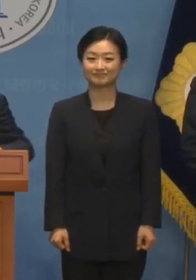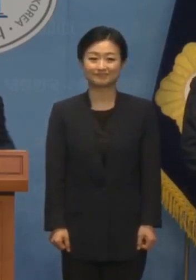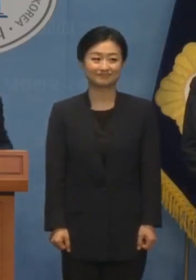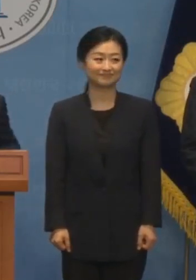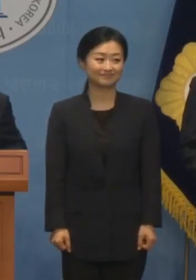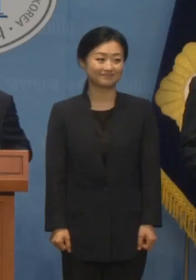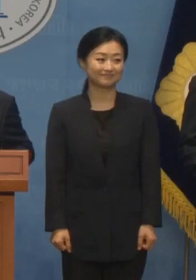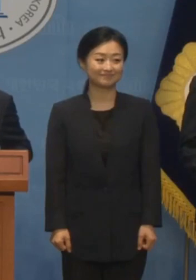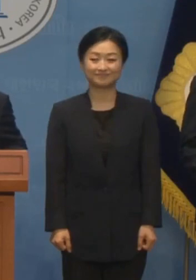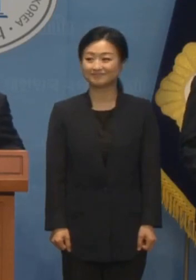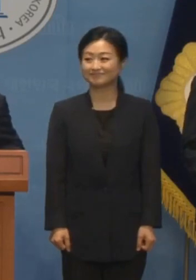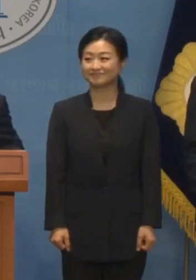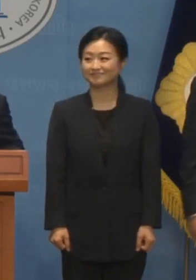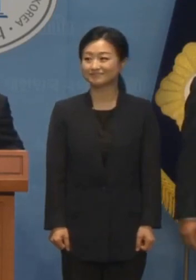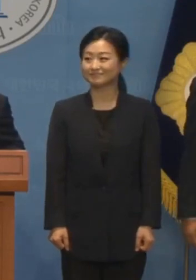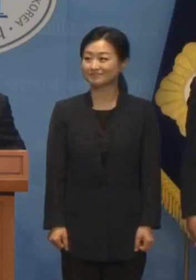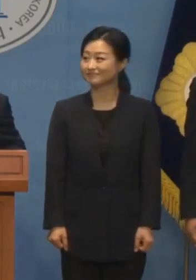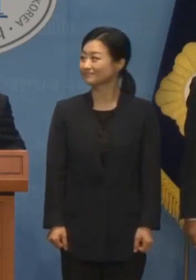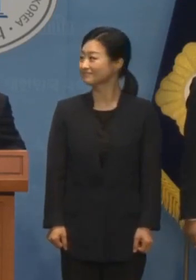안녕하십니까.